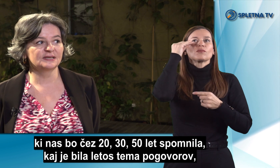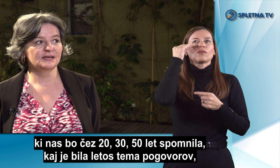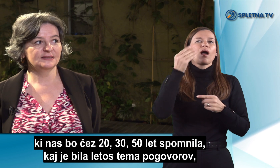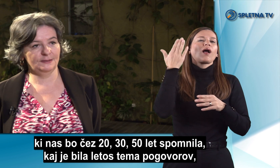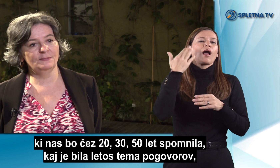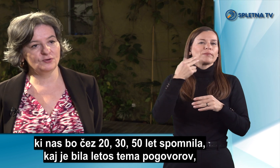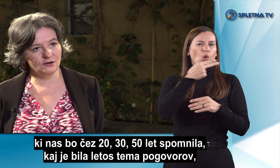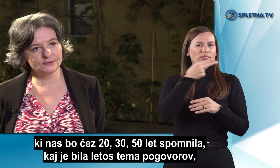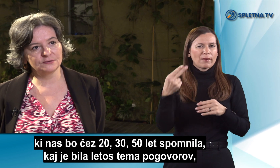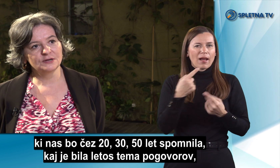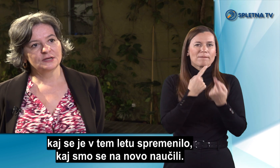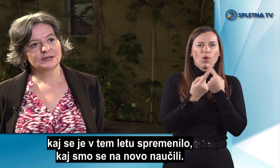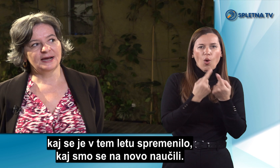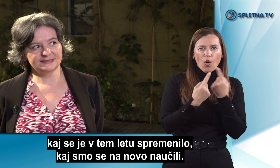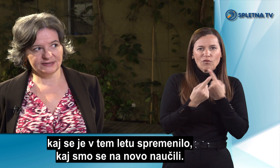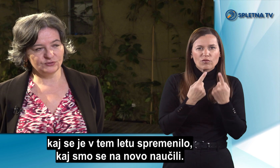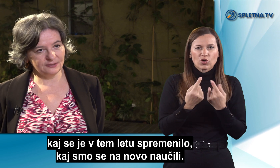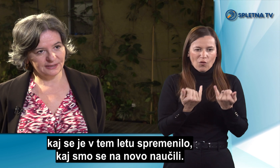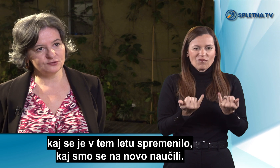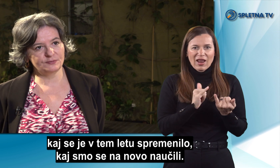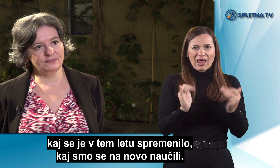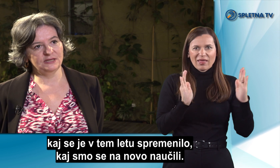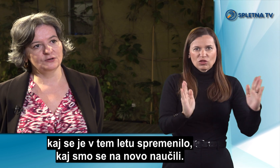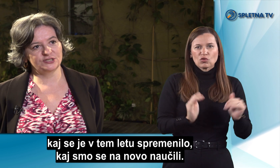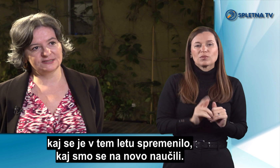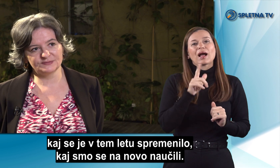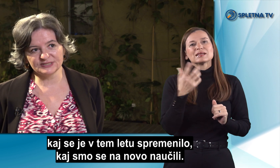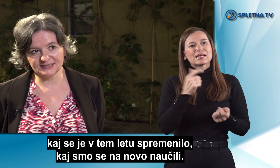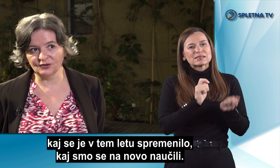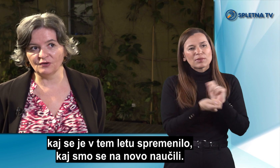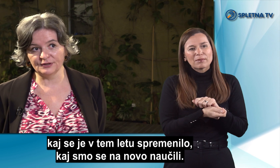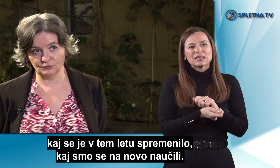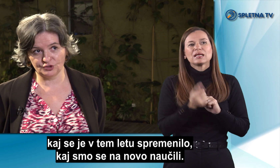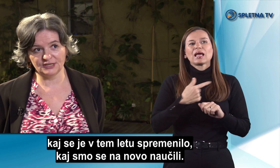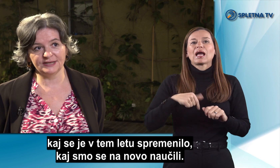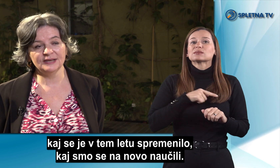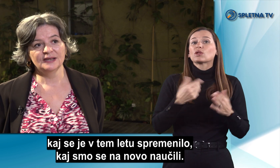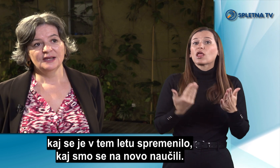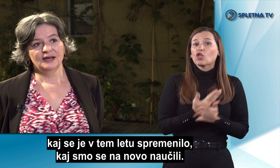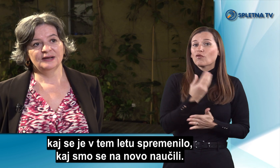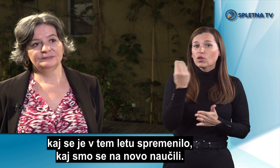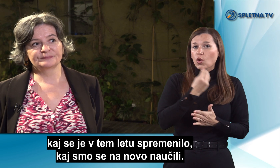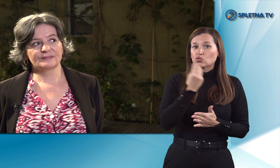letos tema pogovorov, kaj se je v tem letu spremenilo, česa smo se na novo naučili.